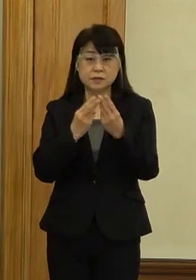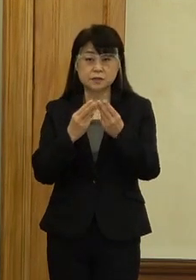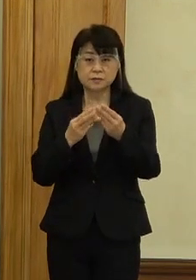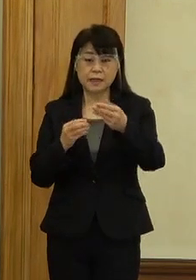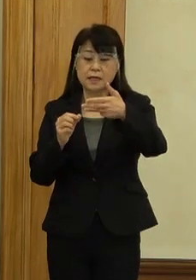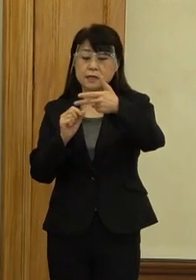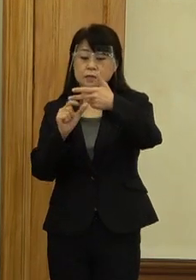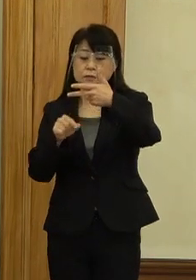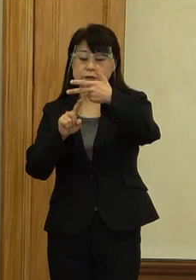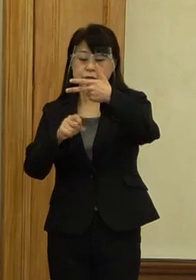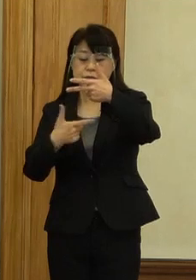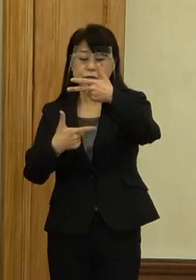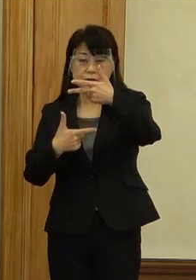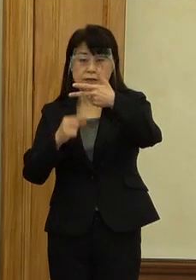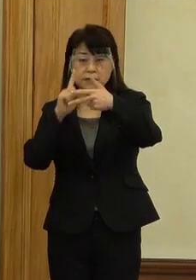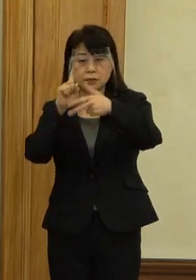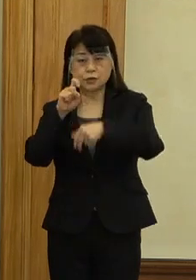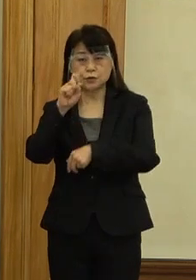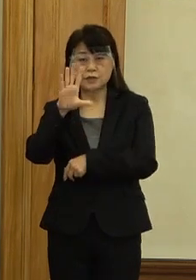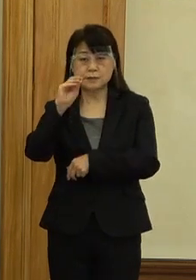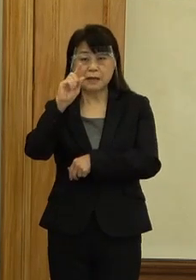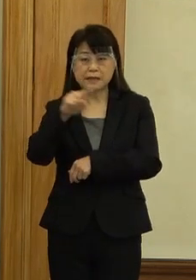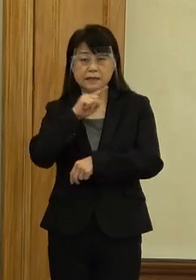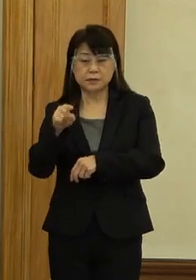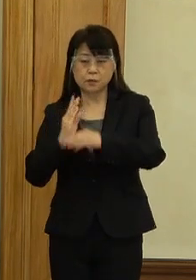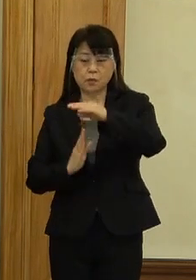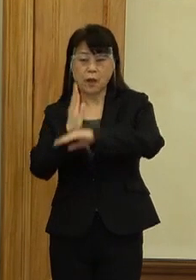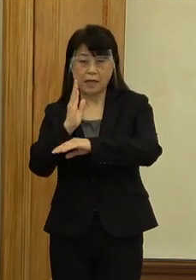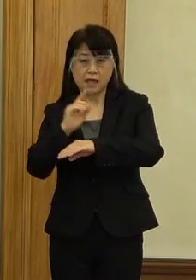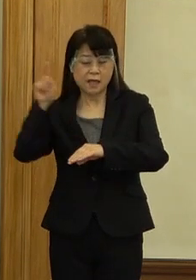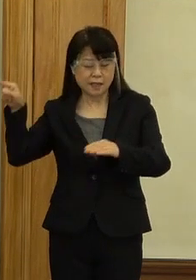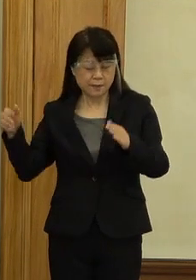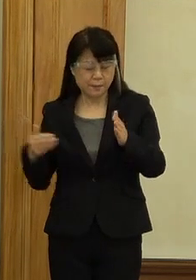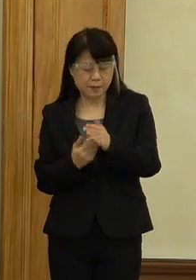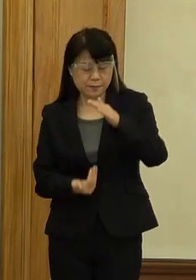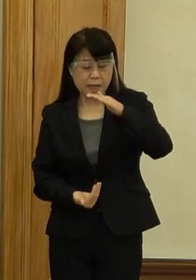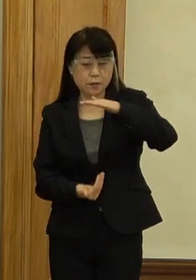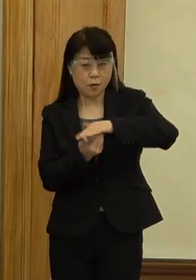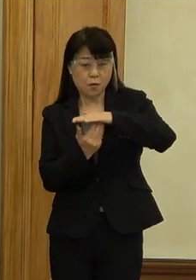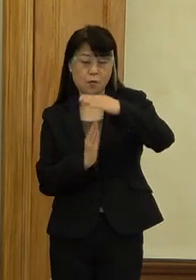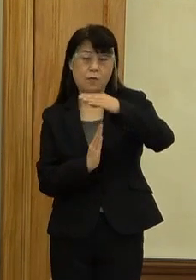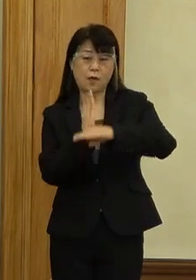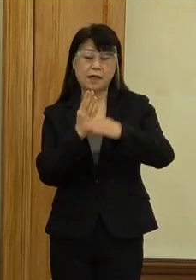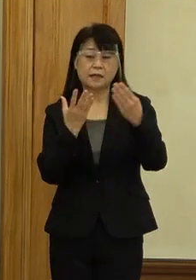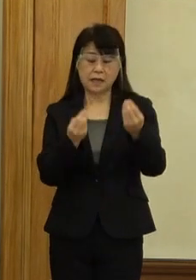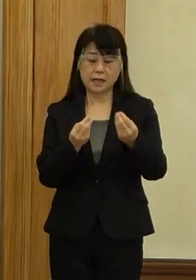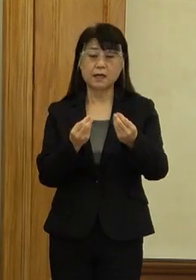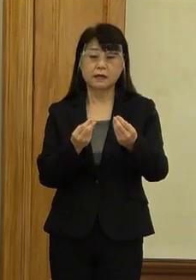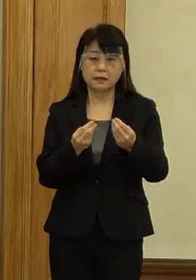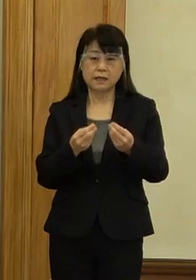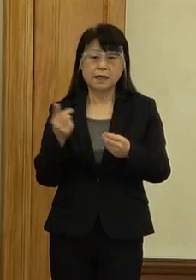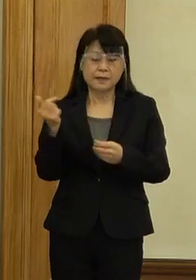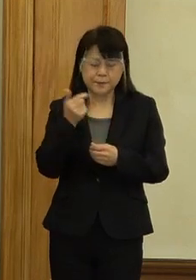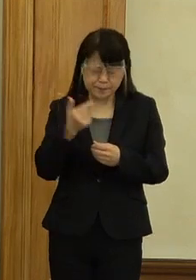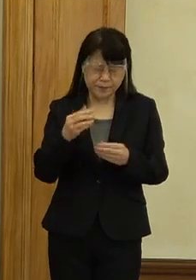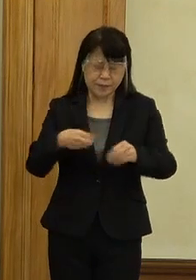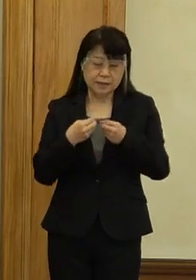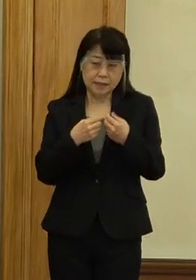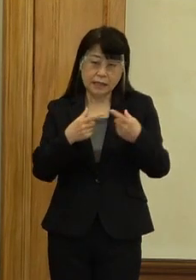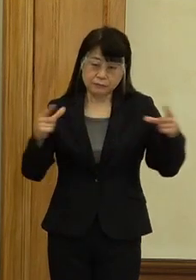16日に11万人を超え、過去最多を更新するなど、これまでにない急激な感染拡大が続いています